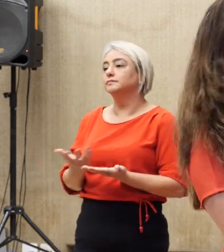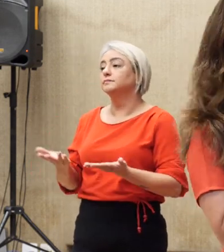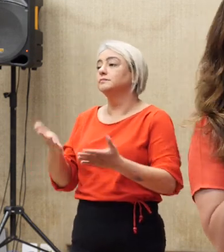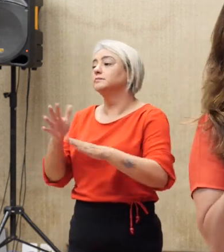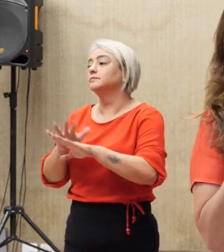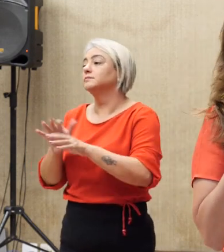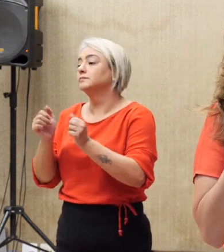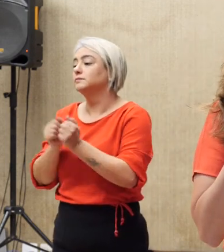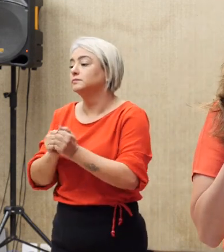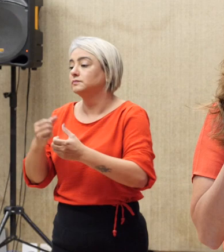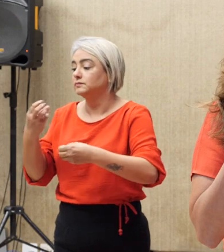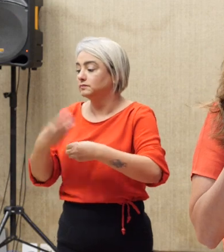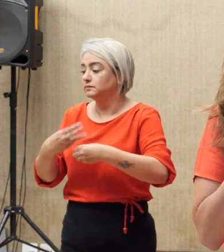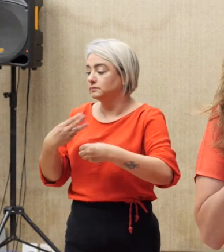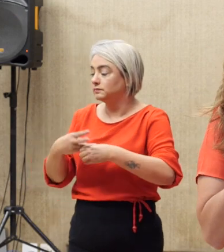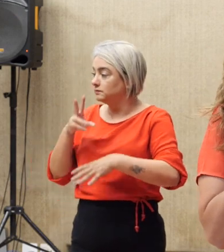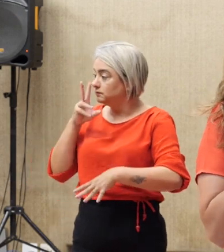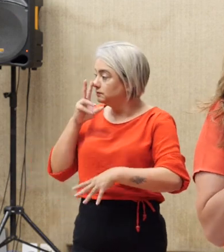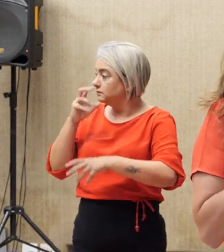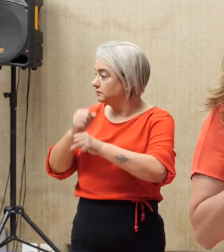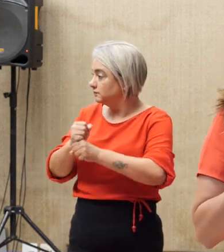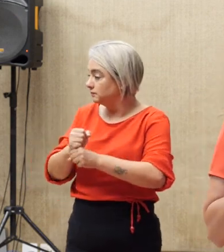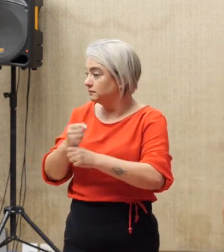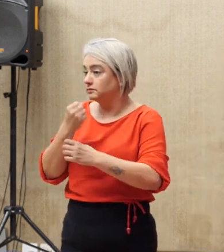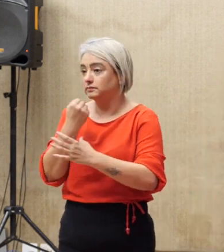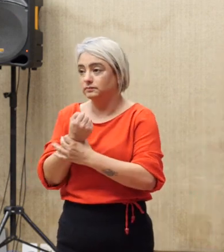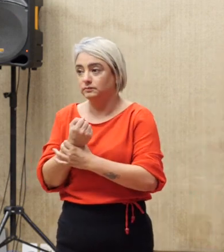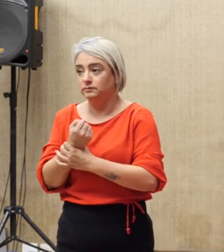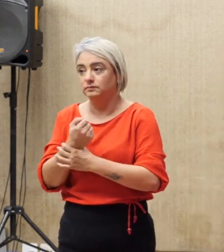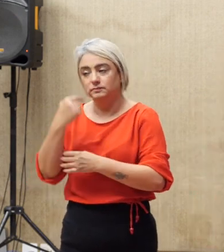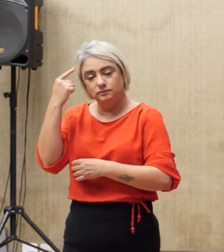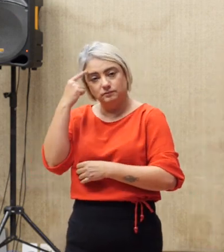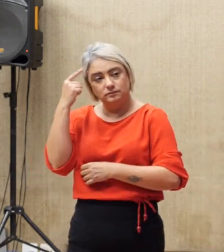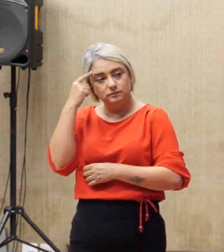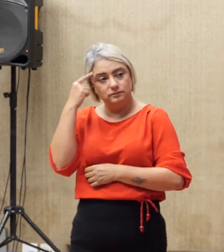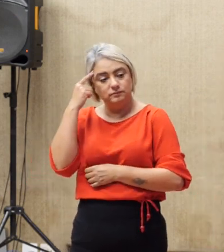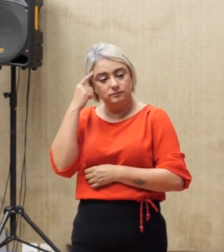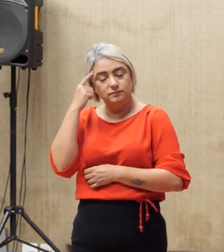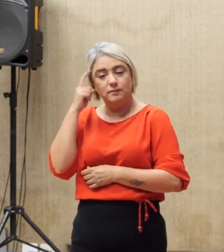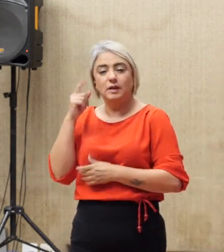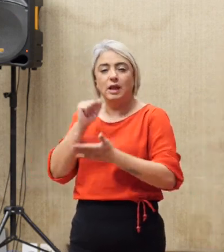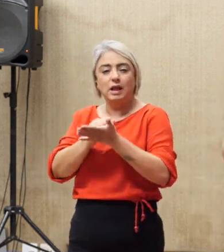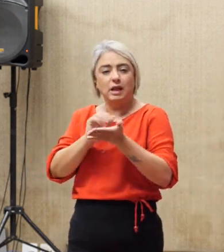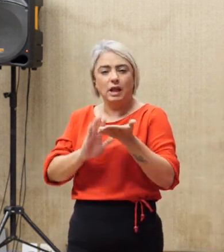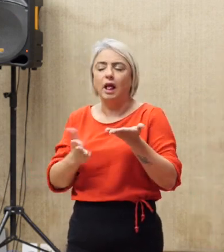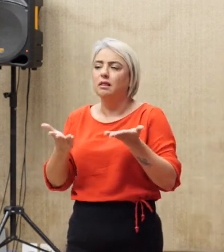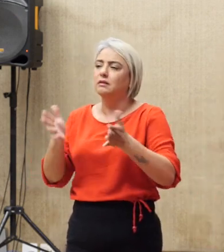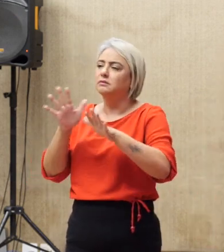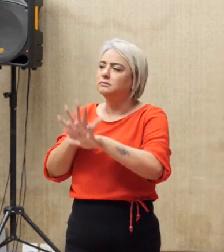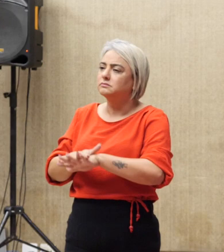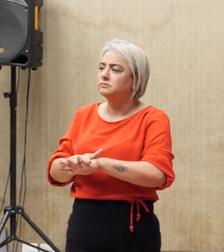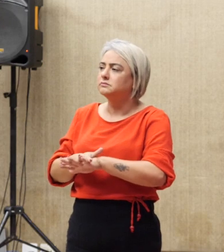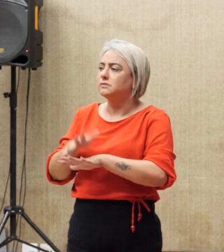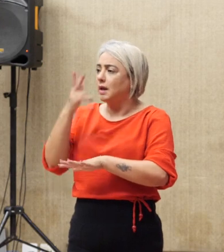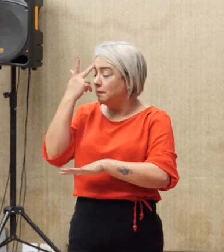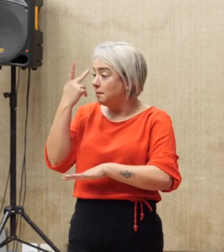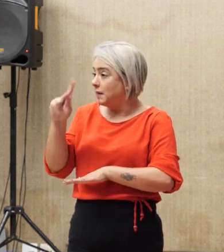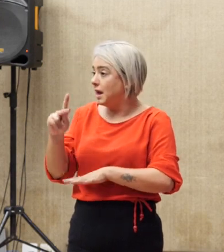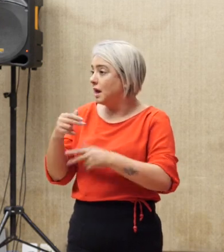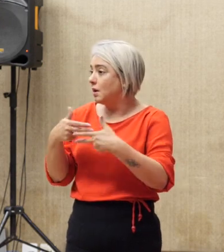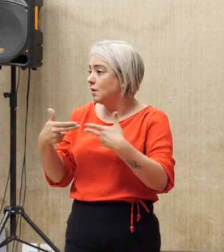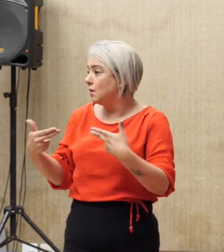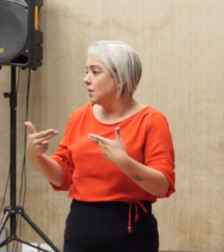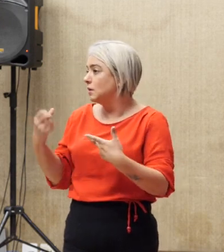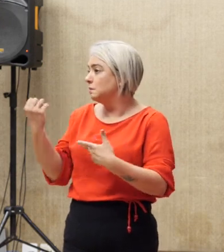Integração entre o município e as forças de segurança, né? Então, assim, pensar isso, pensar em ações integradas para questões